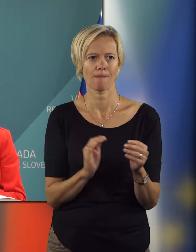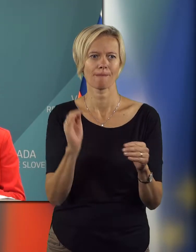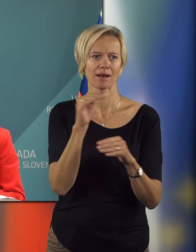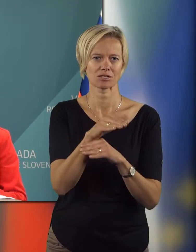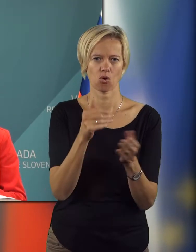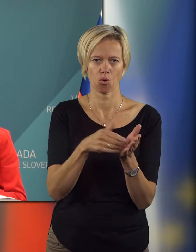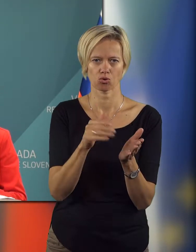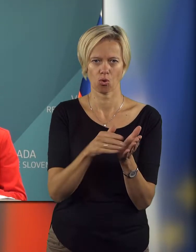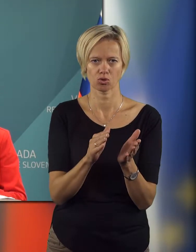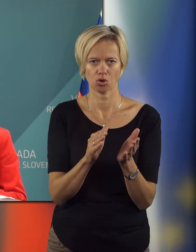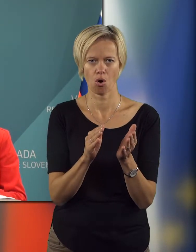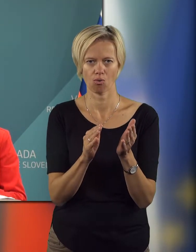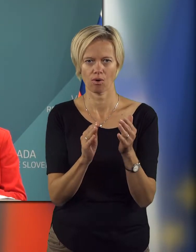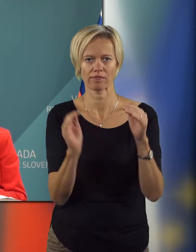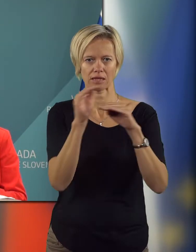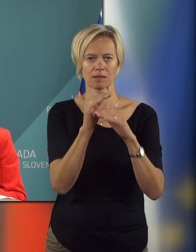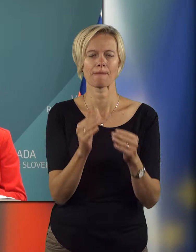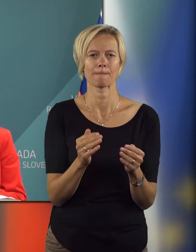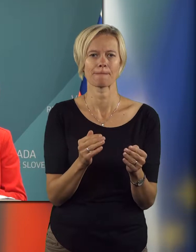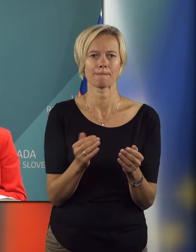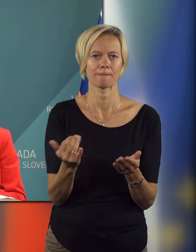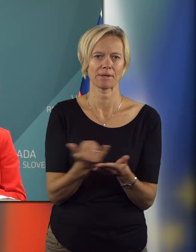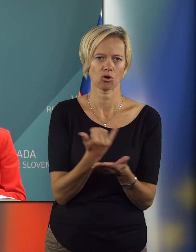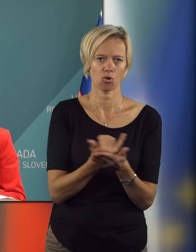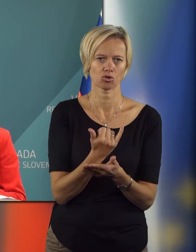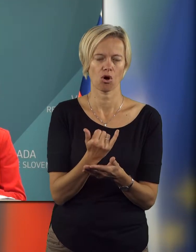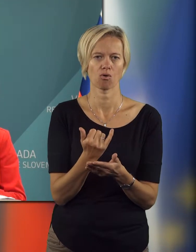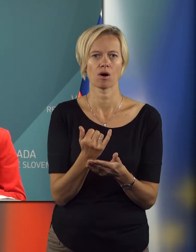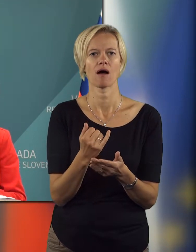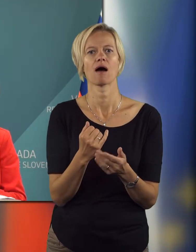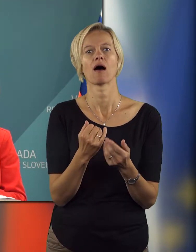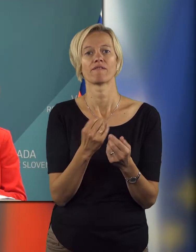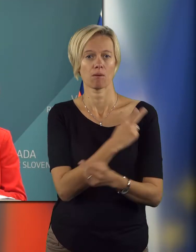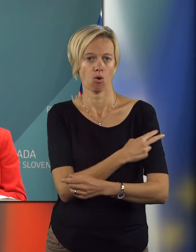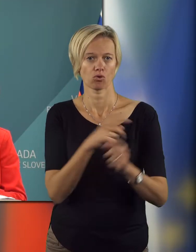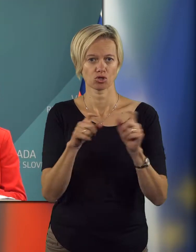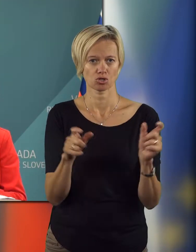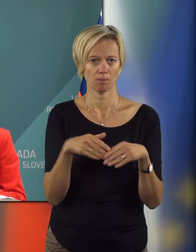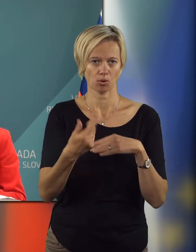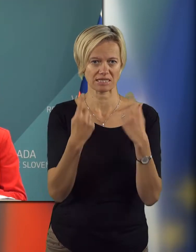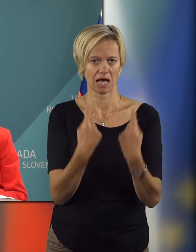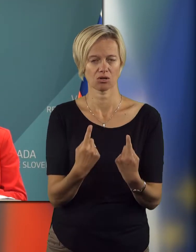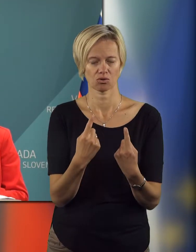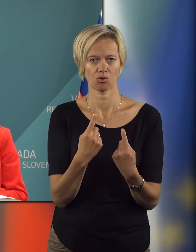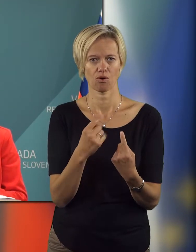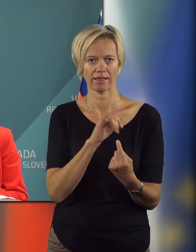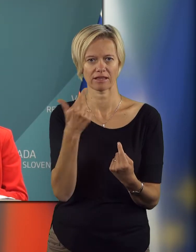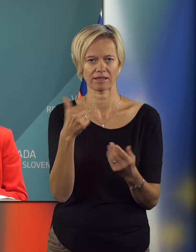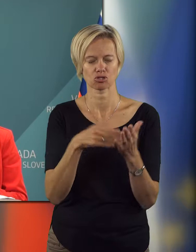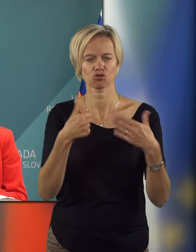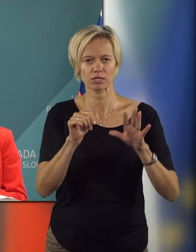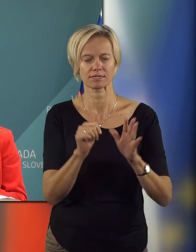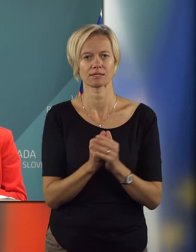80% presežkov odhodkov nad prihodki v bolnišnicah po stanju leta 2016. In